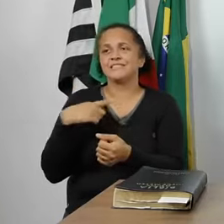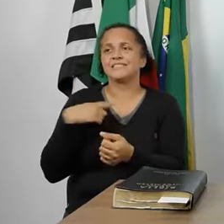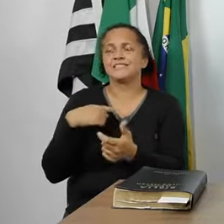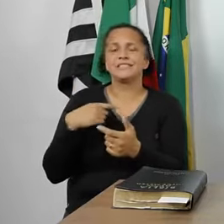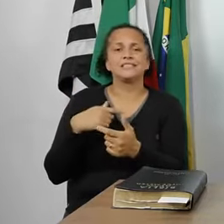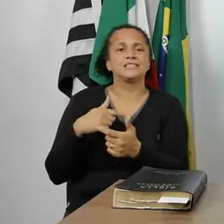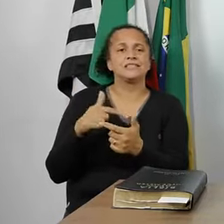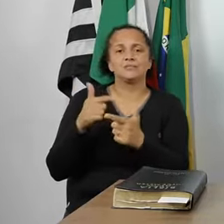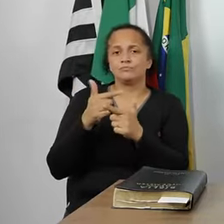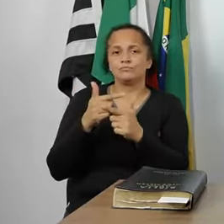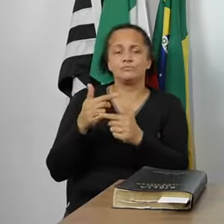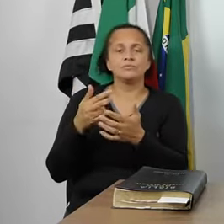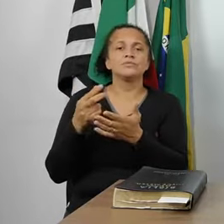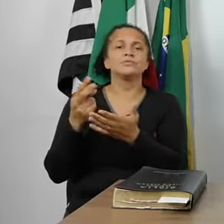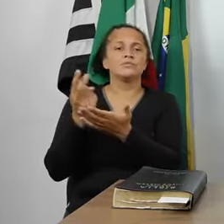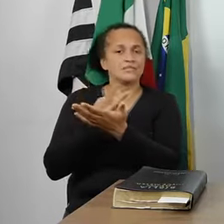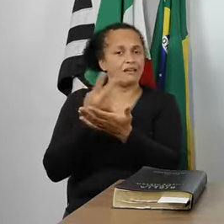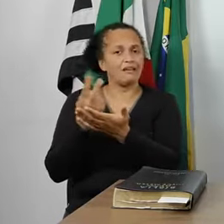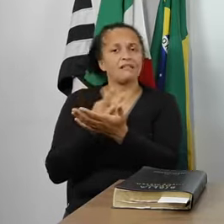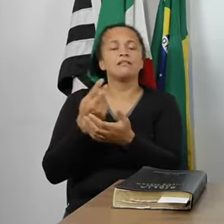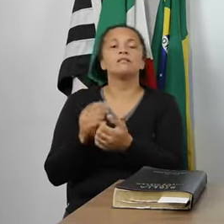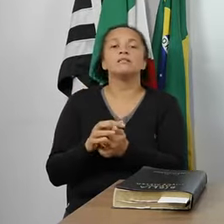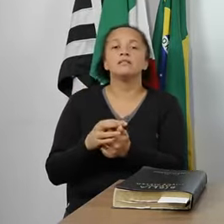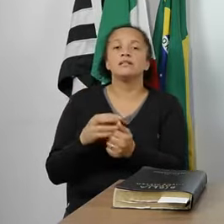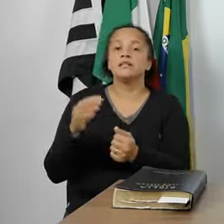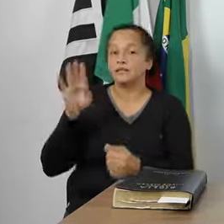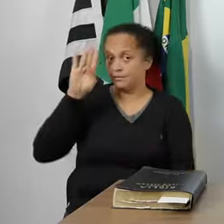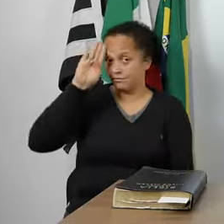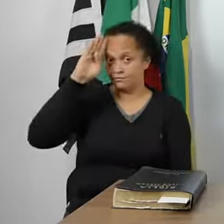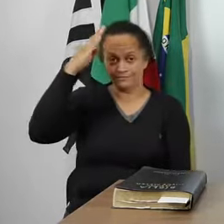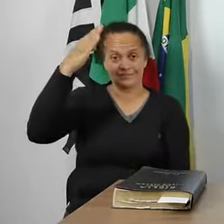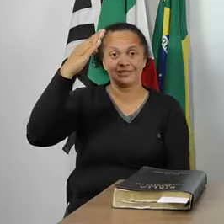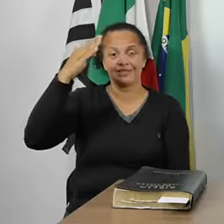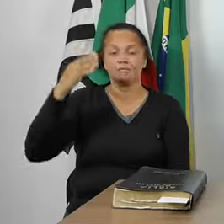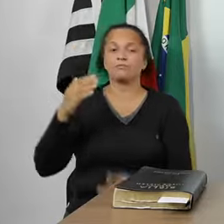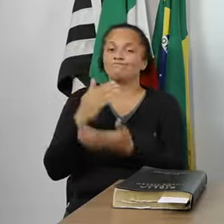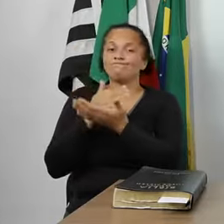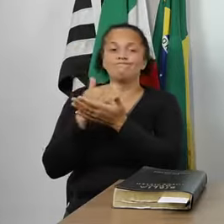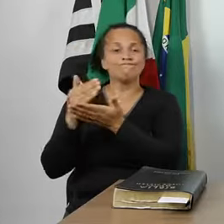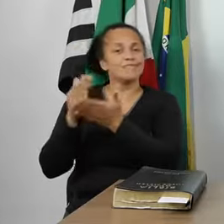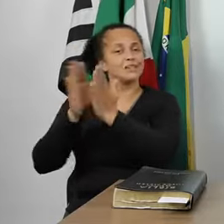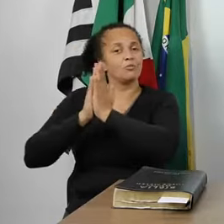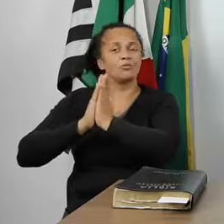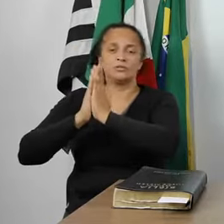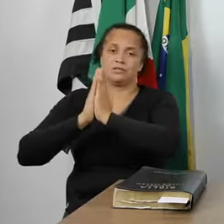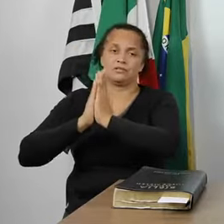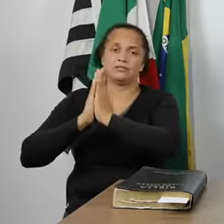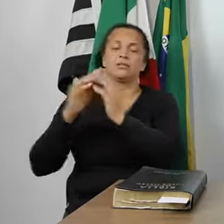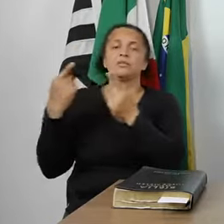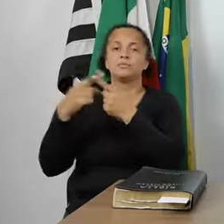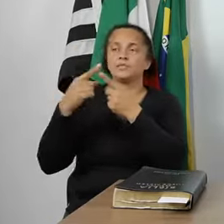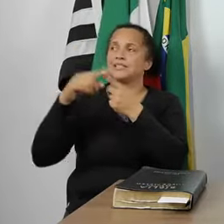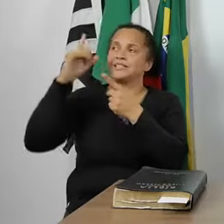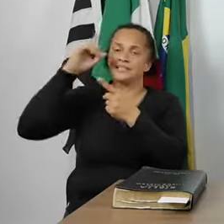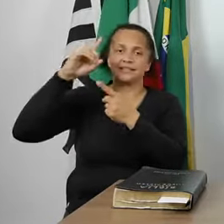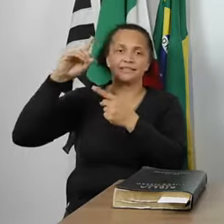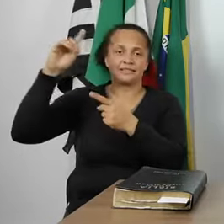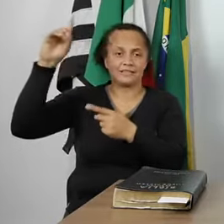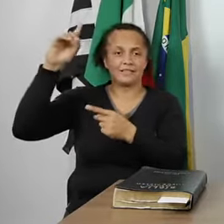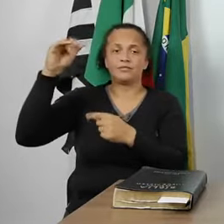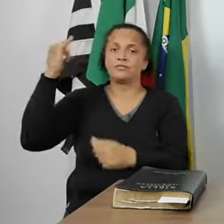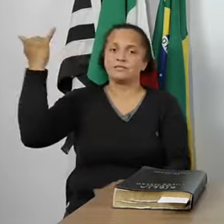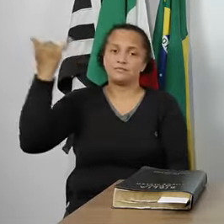princípio tão importante na vida espiritual, na vida cristã, a oração. Porque Deus, lá em Hebreus fala, né, que Deus falou